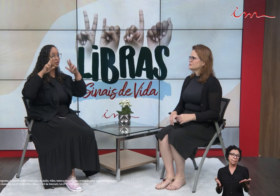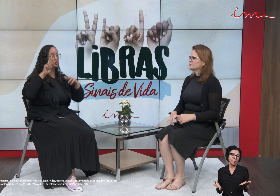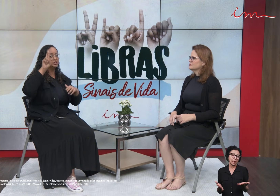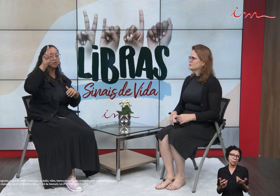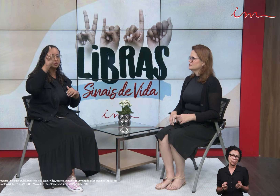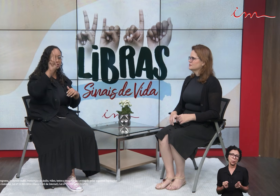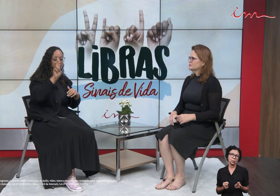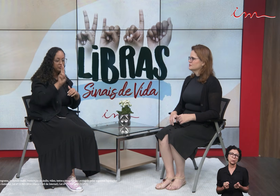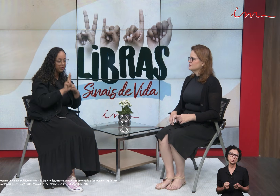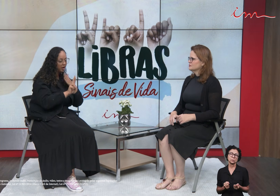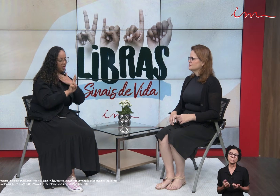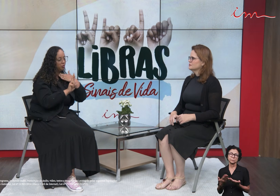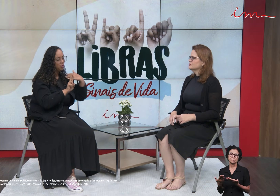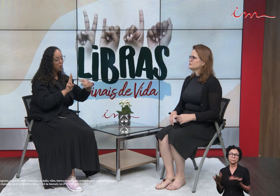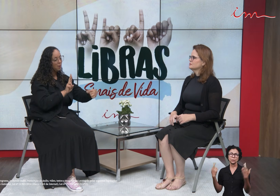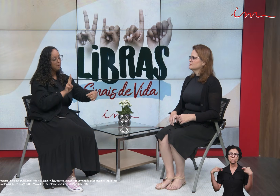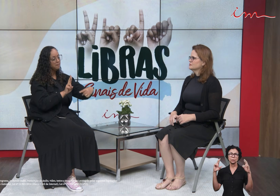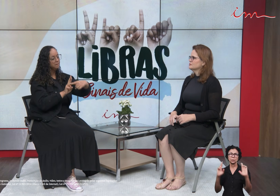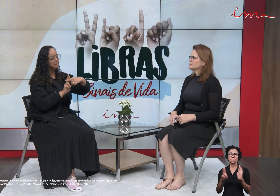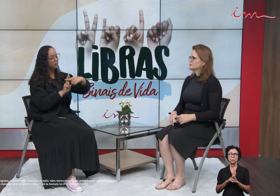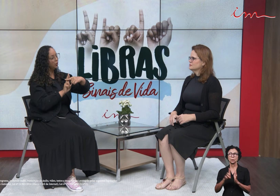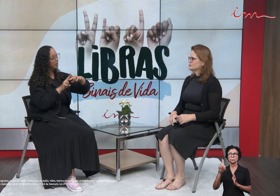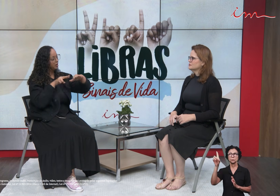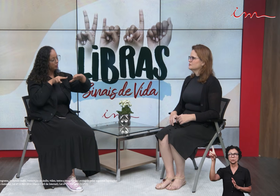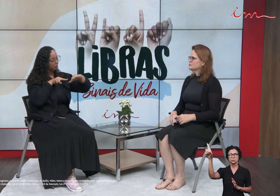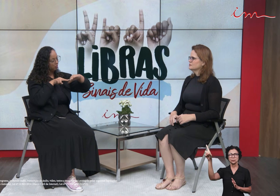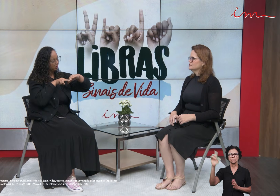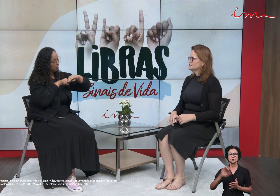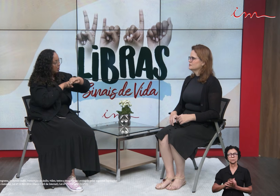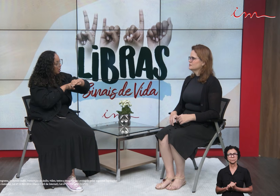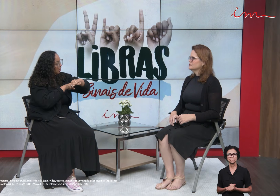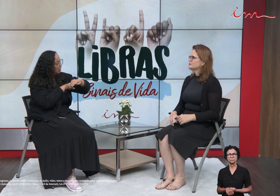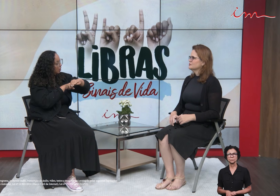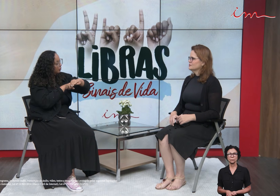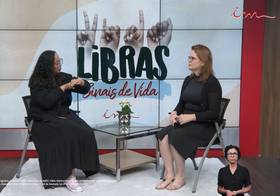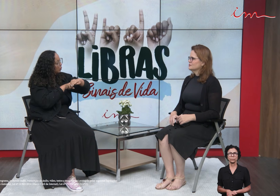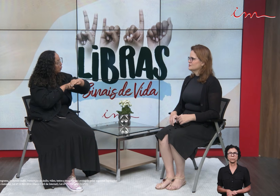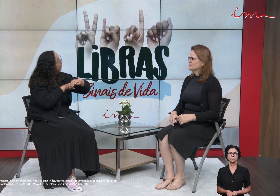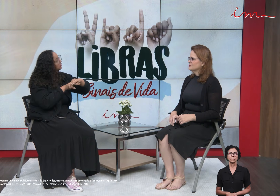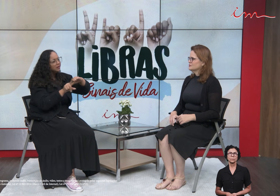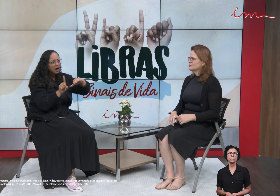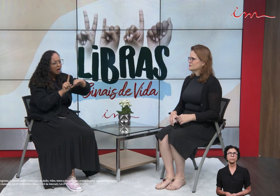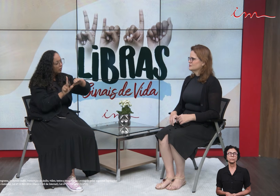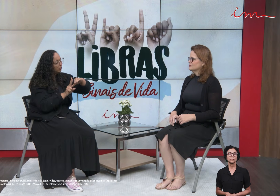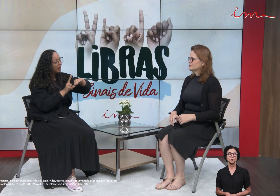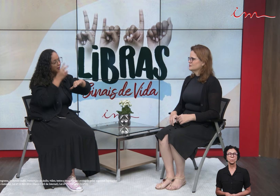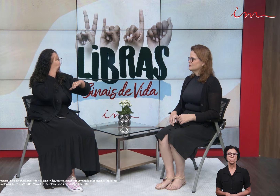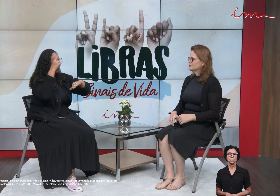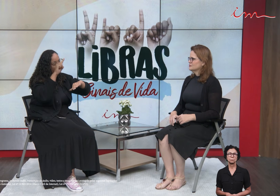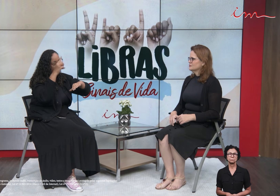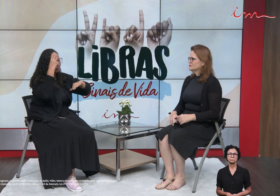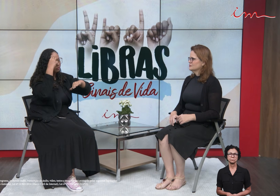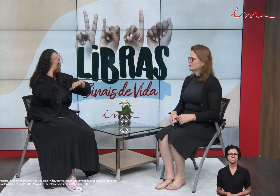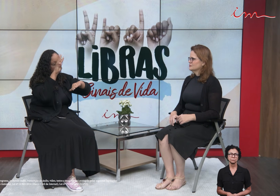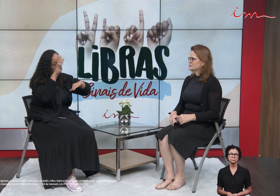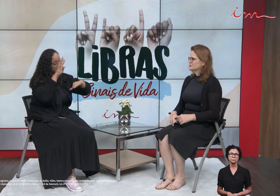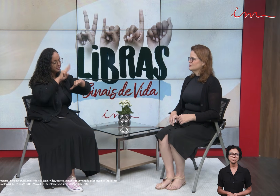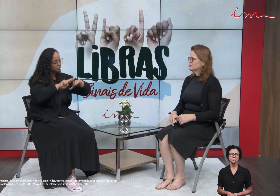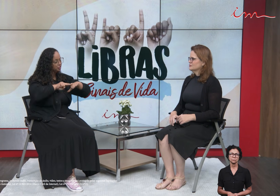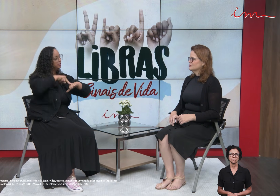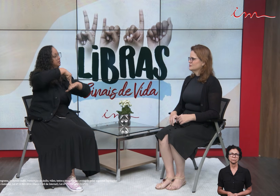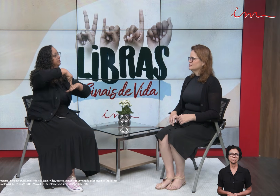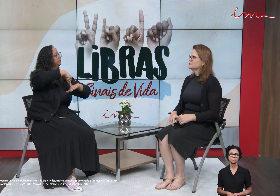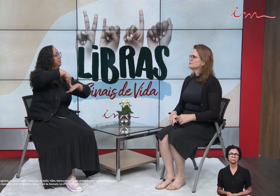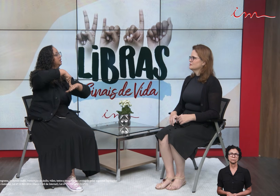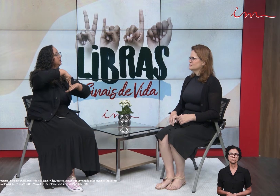fazer o Cordeiro de Deus, ó, que veio, morreu, ficou lá? Não. Ó, ao